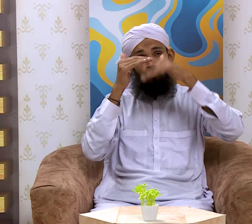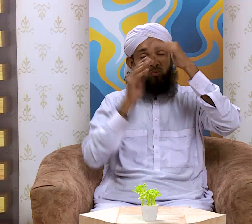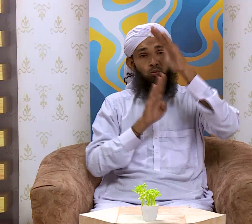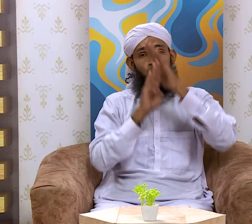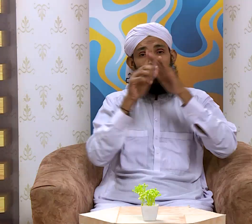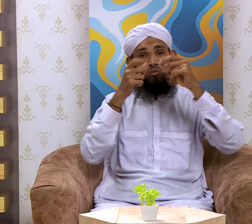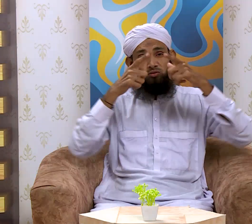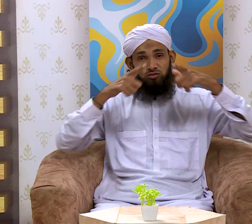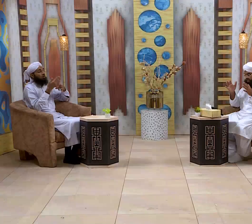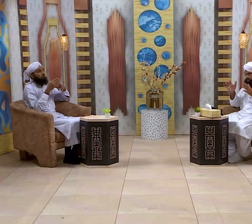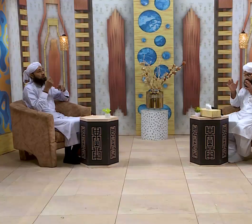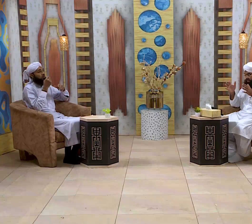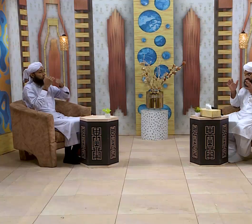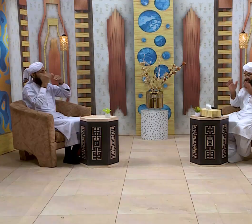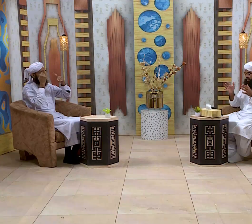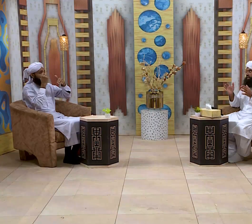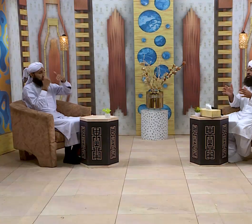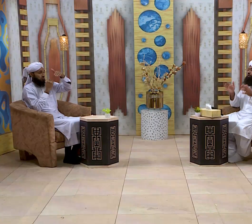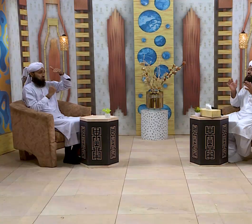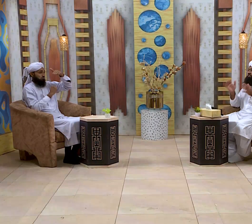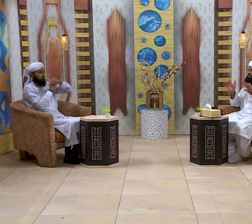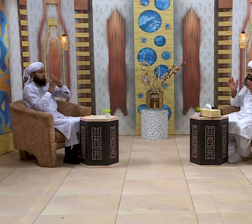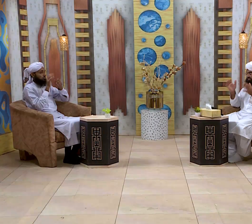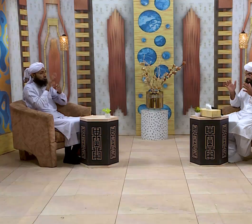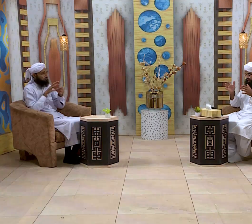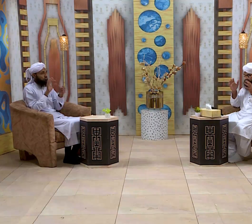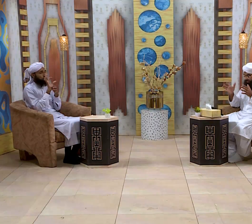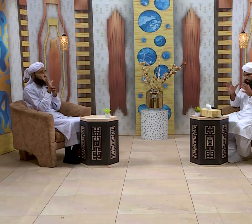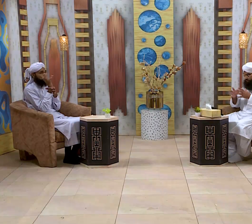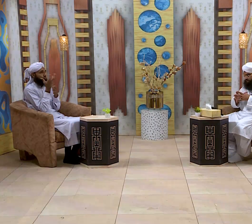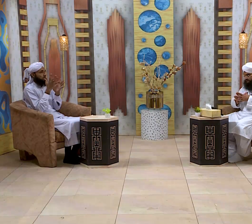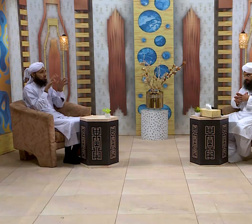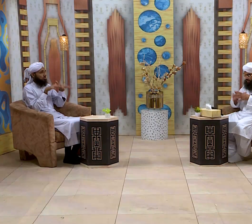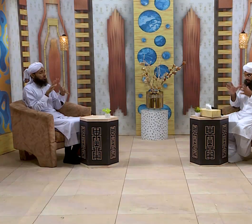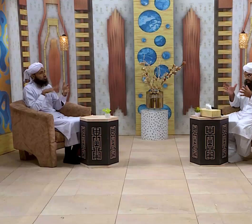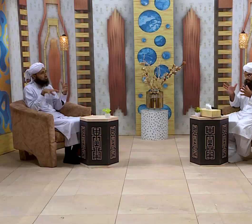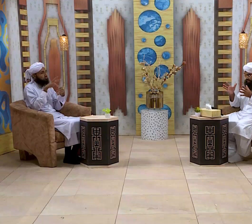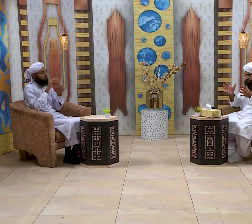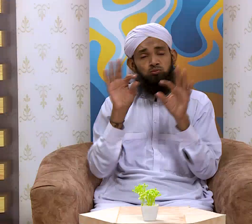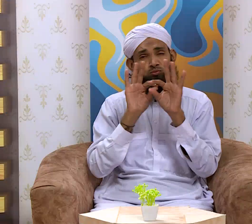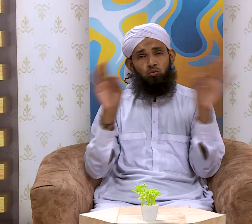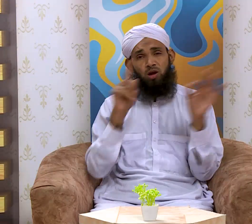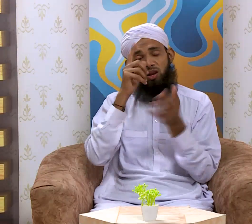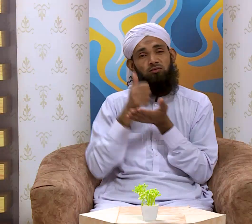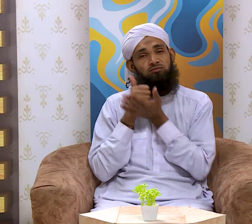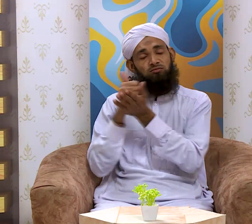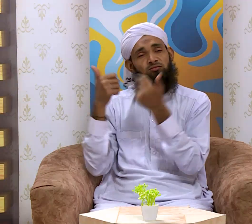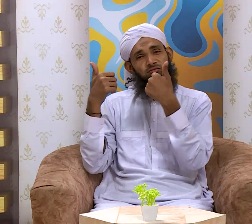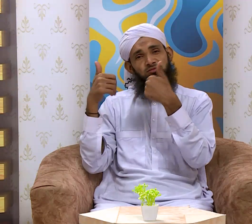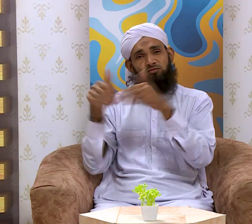اور ان کے نیچے کے ذرے ذرے اور قطرے قطرے کا علم عطا فرمایا۔ خیال رہے کہ اللہ پاک نے اپنے حبیب